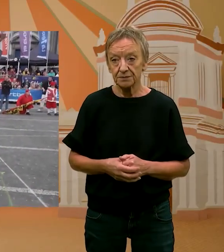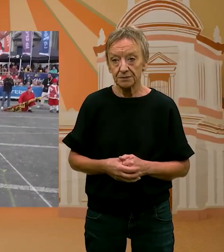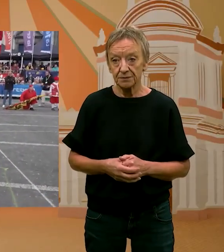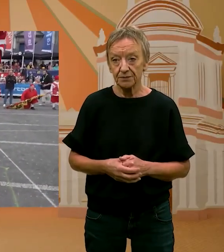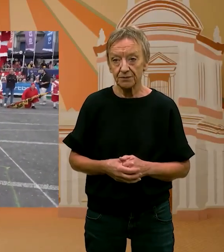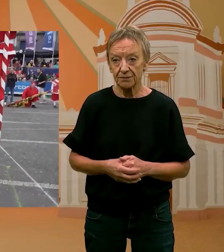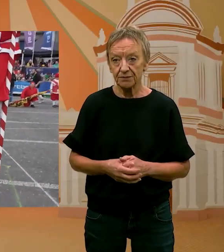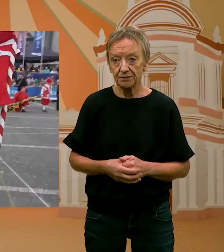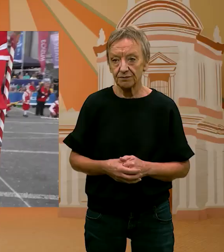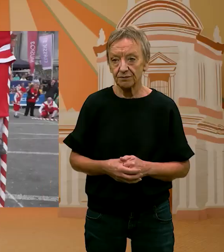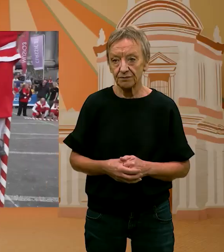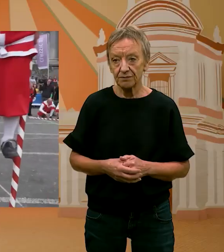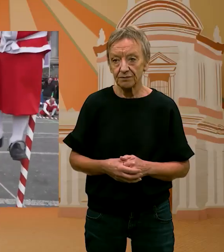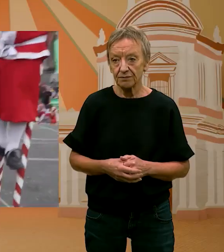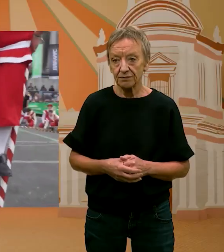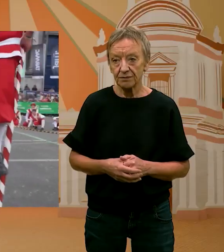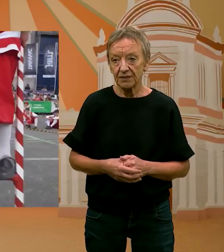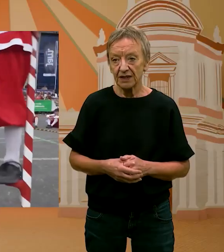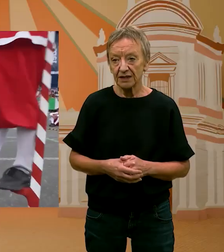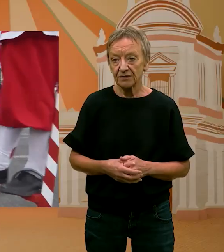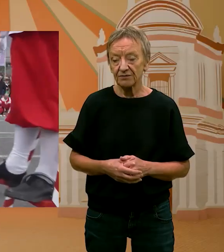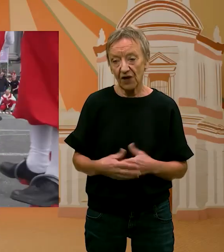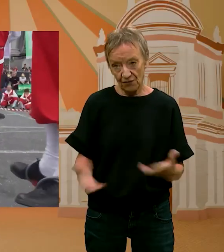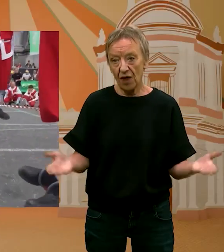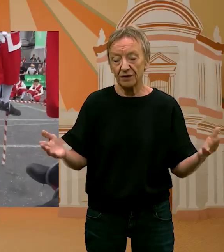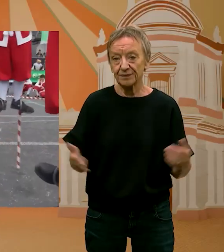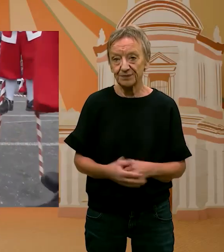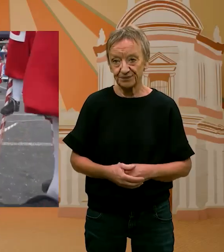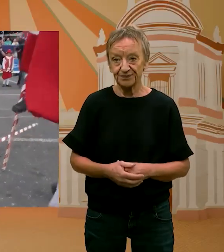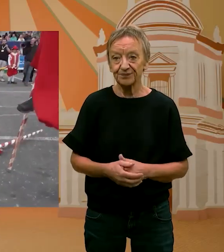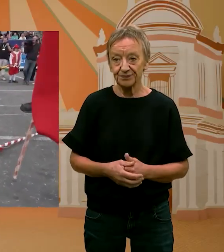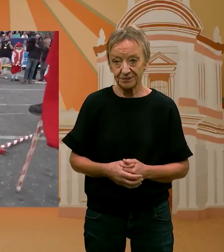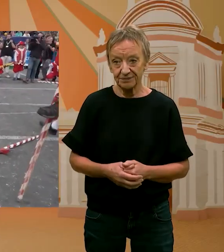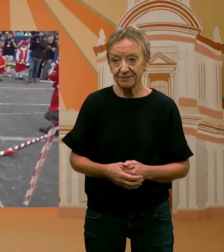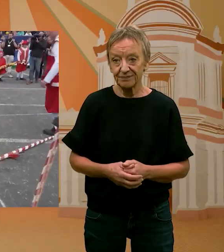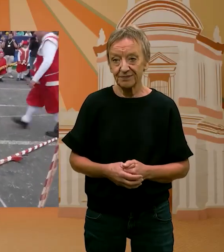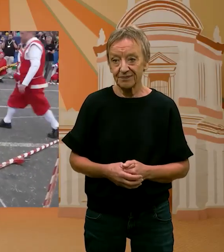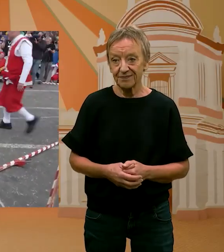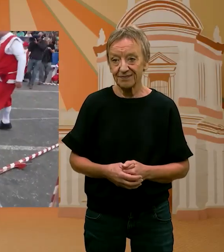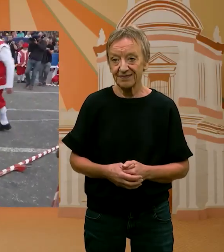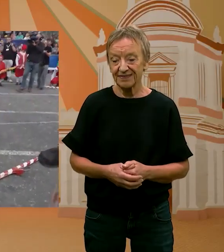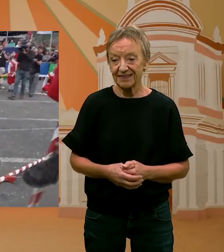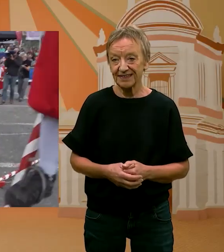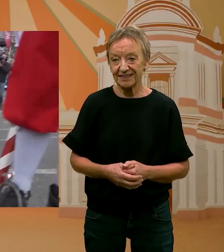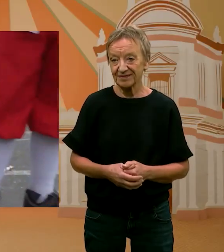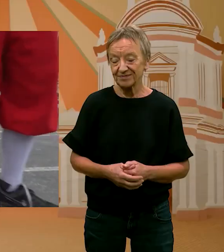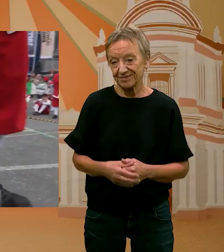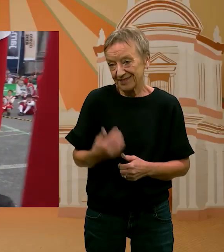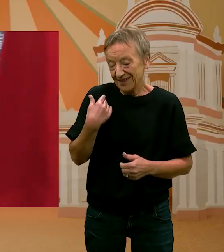se précipiter, Nicolas. Frédéric Gillon, qui est le président de la Société des échasseurs. Ah oui, voilà. C'est ce que je viens de dire. L'air de jeu est plus petit. On